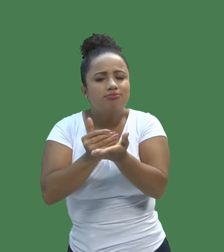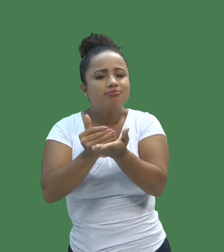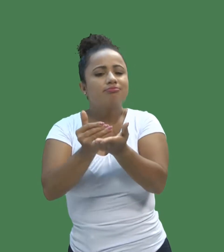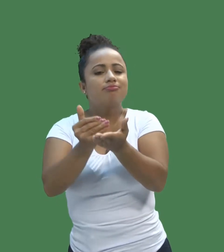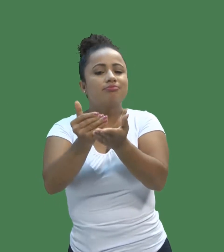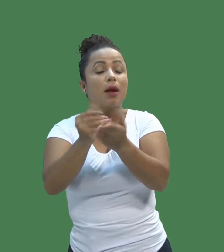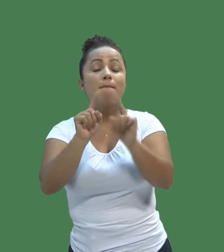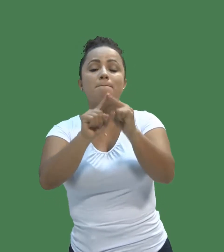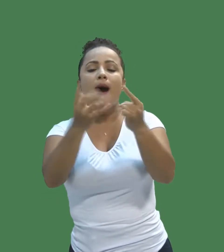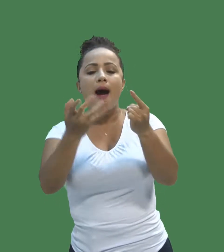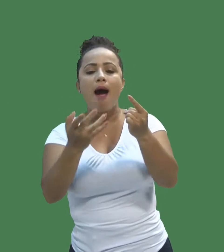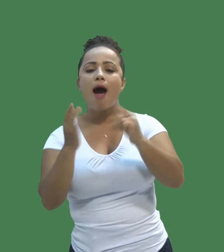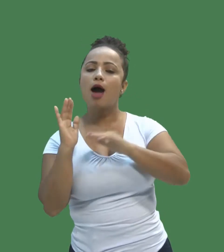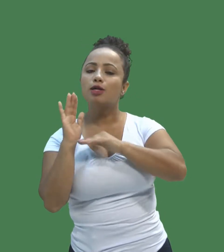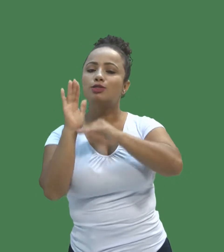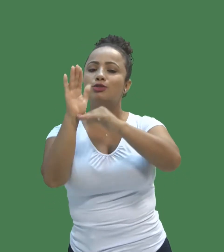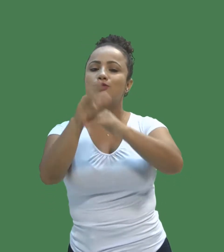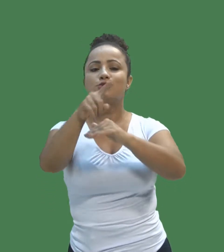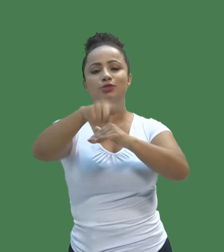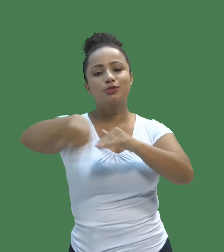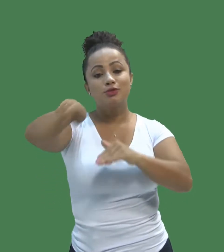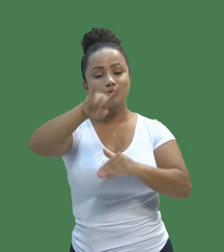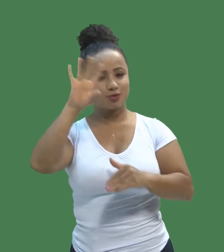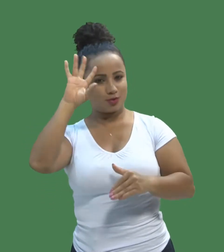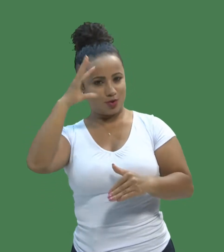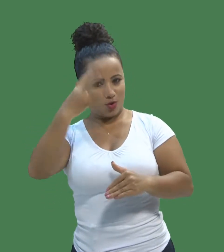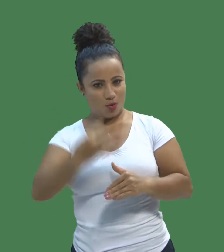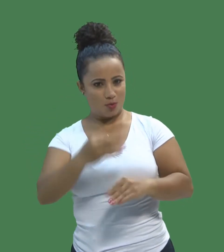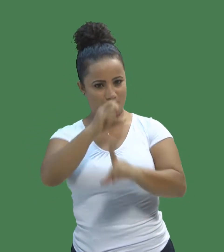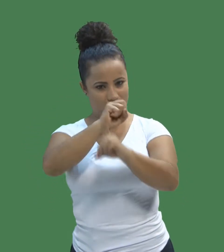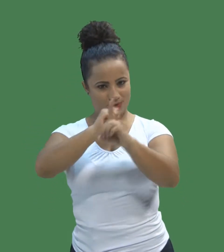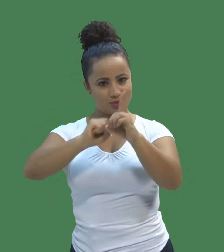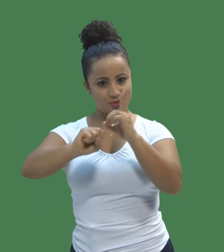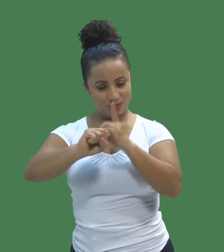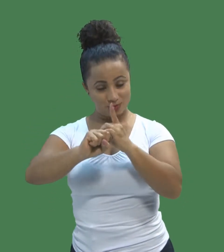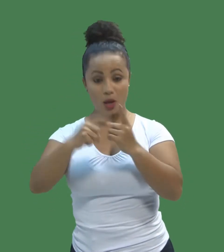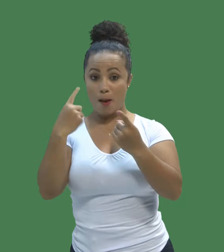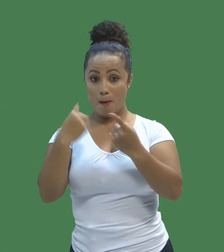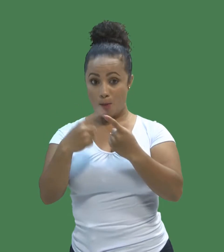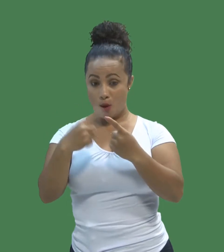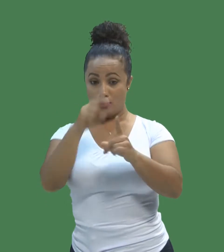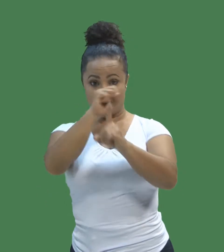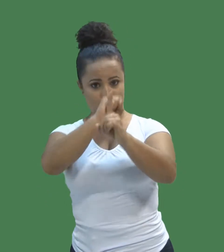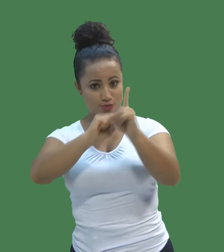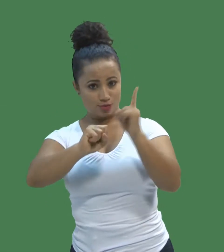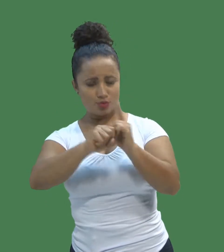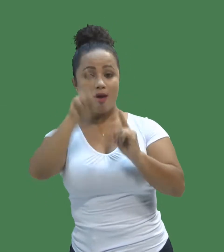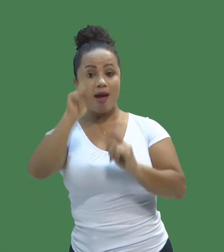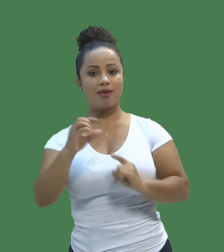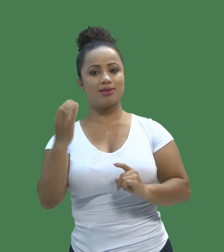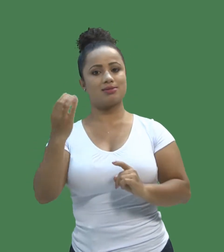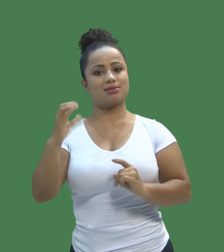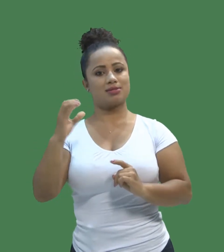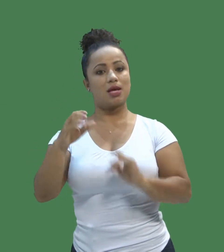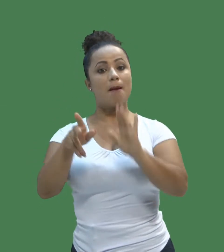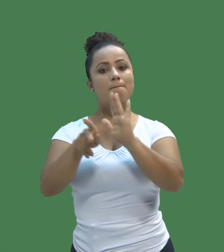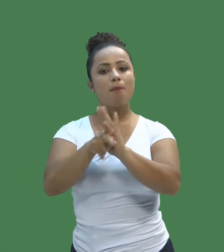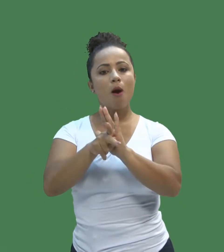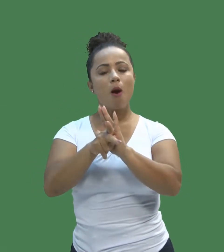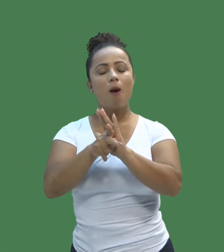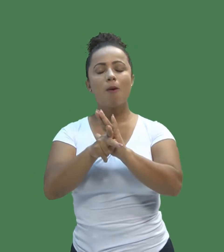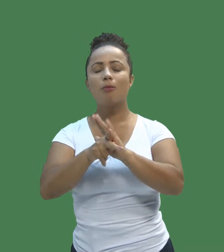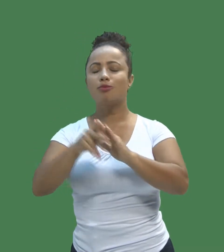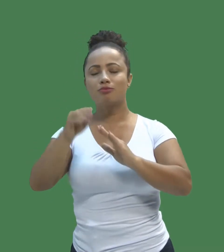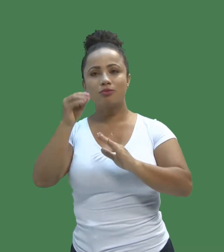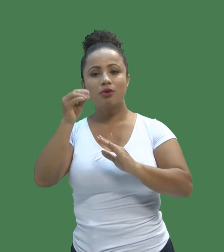enquanto ciência, através do pensamento de seus três principais clássicos, Karl Marx, Émile Durkheim